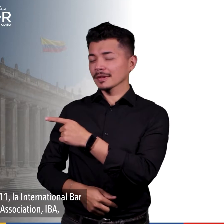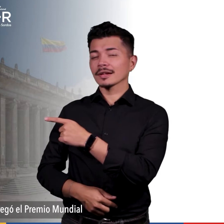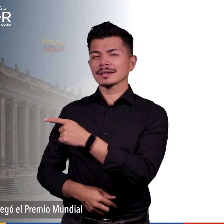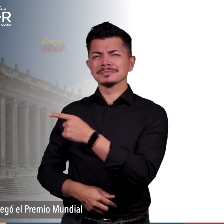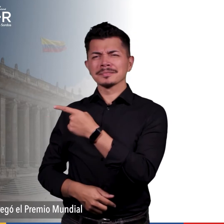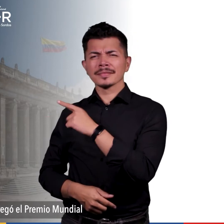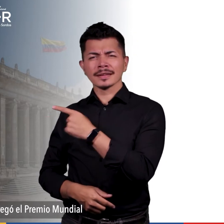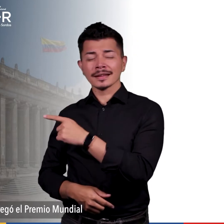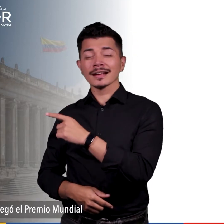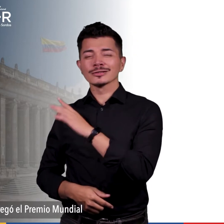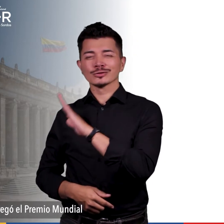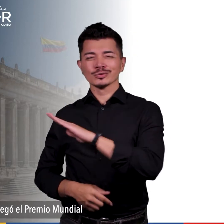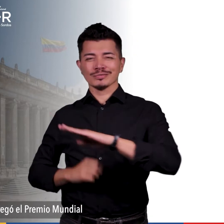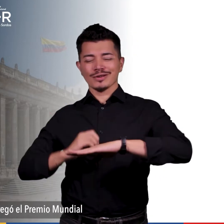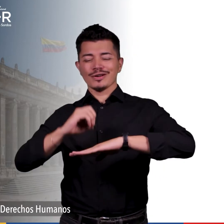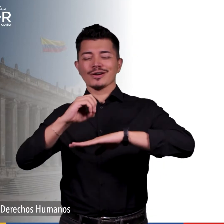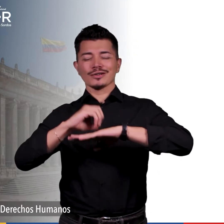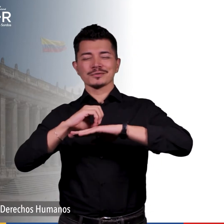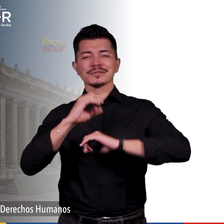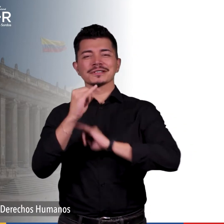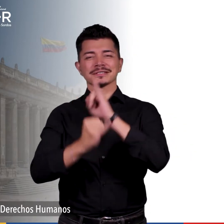le entregó el Premio Mundial de Derechos Humanos